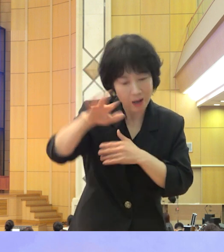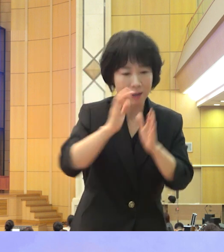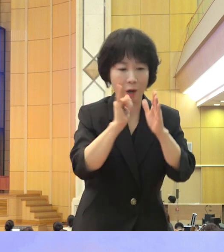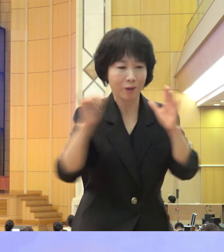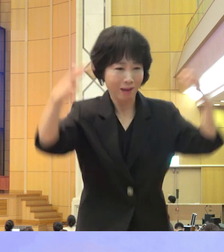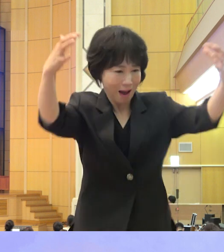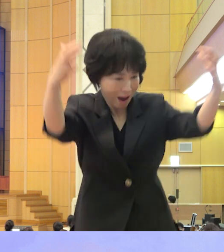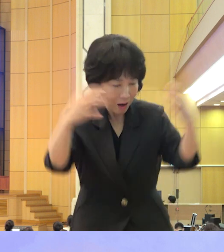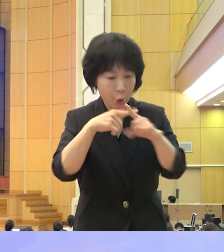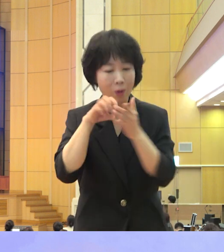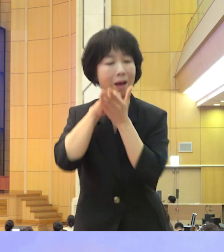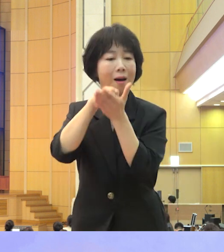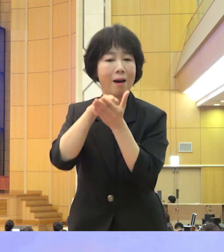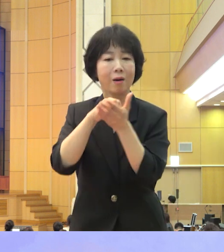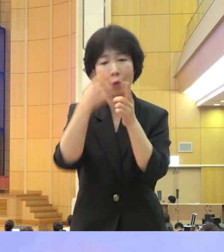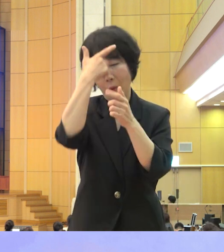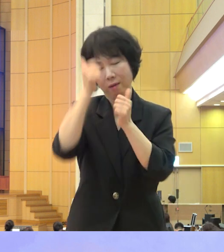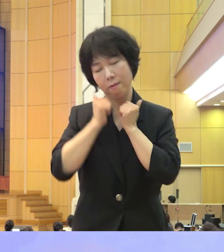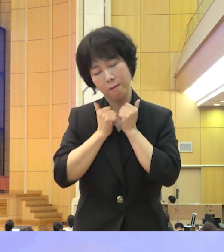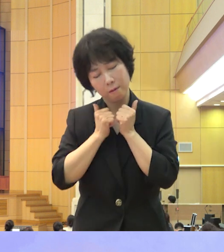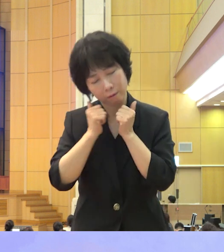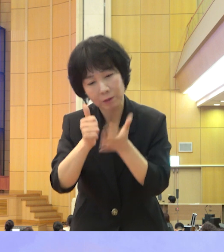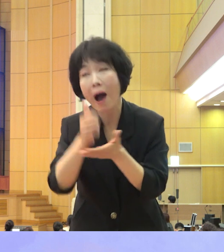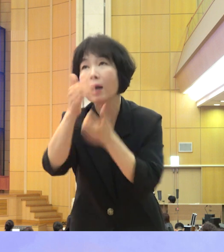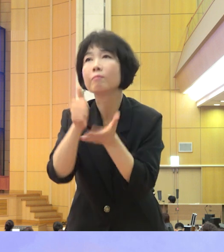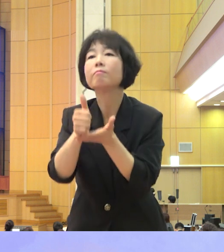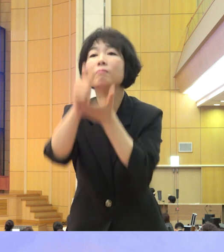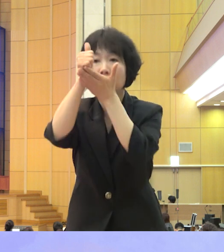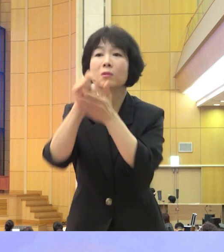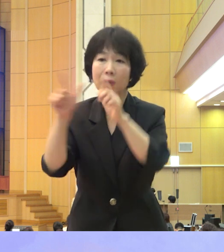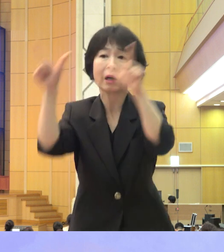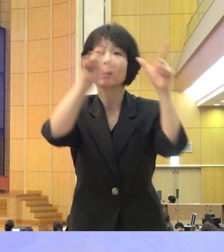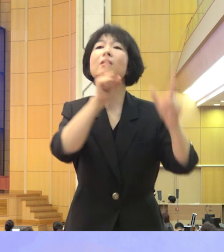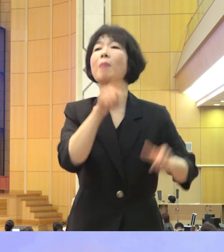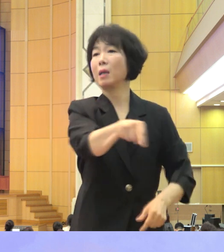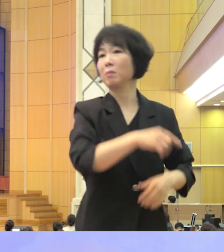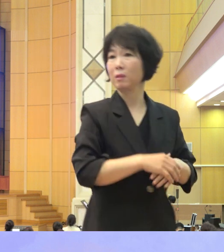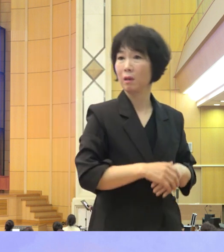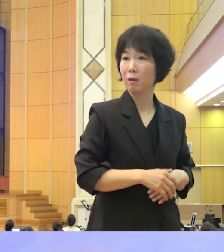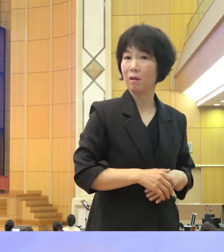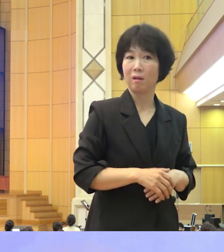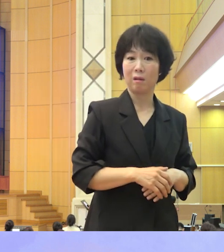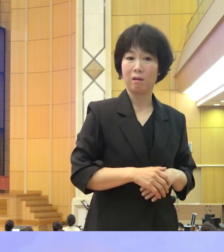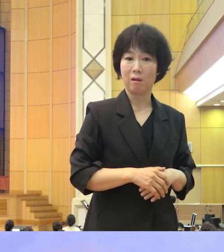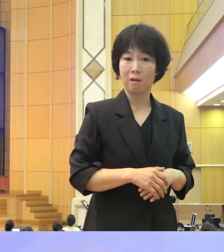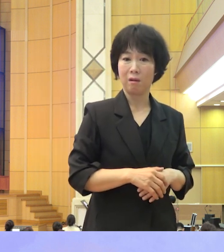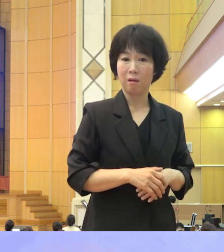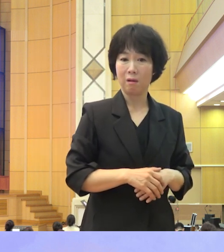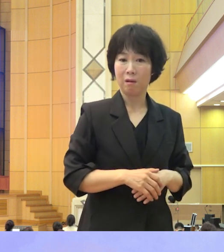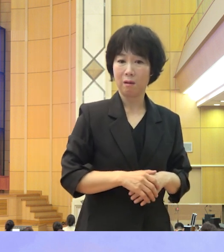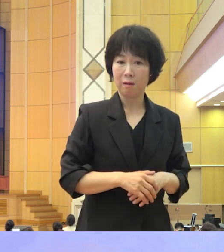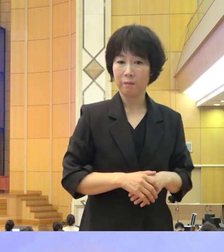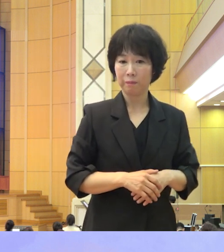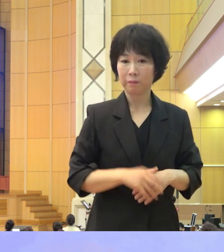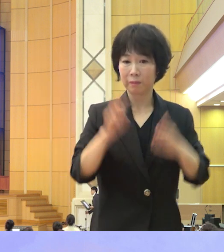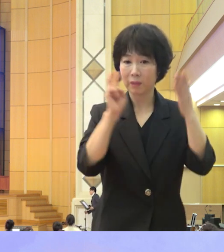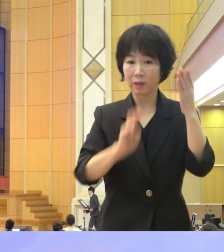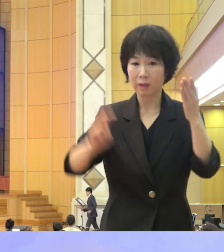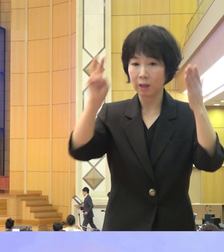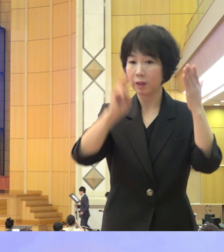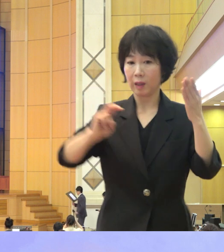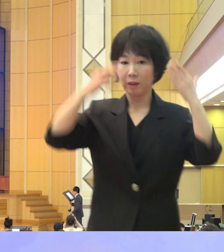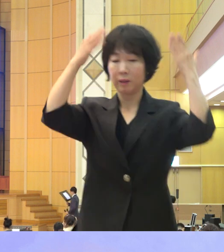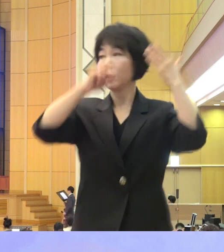가족이 다 전도가 되고 예수 믿으면서 주 안에서 행복했다는 것입니다.